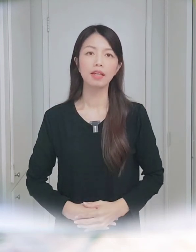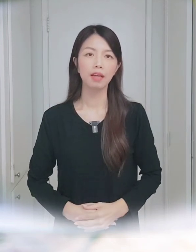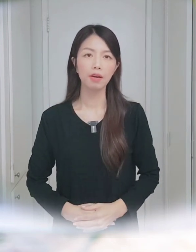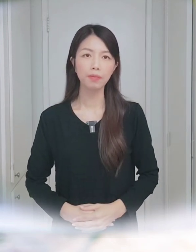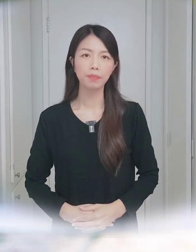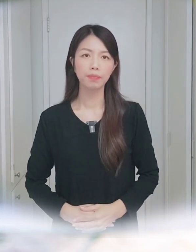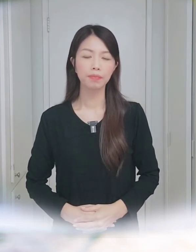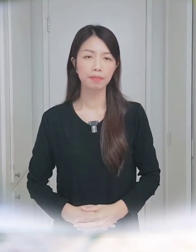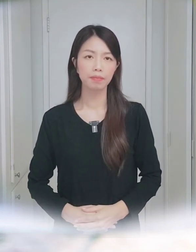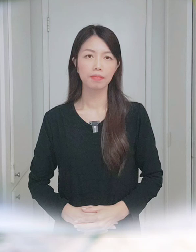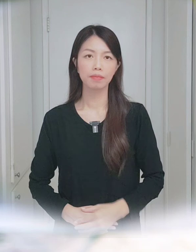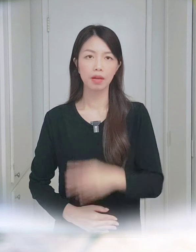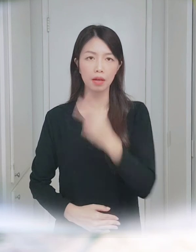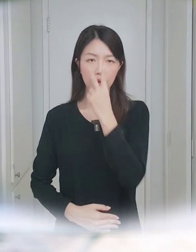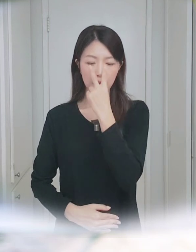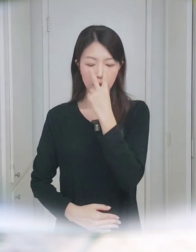다시 해드릴게요.